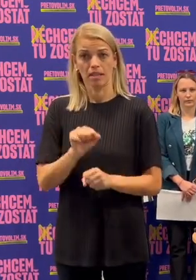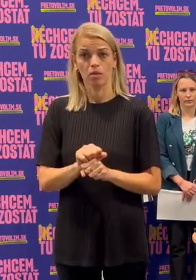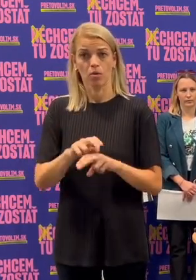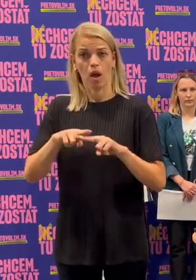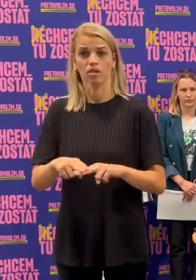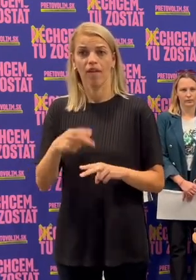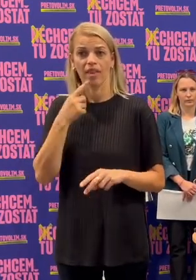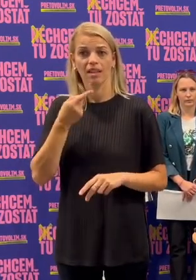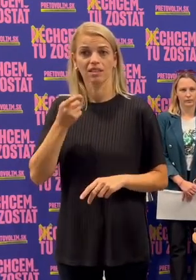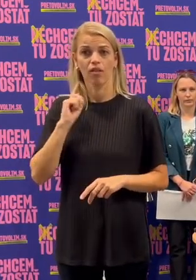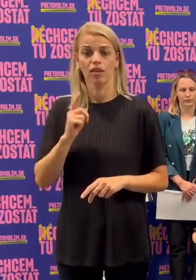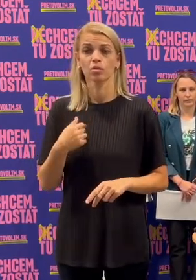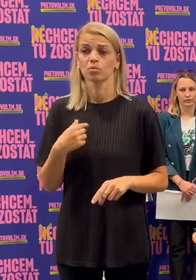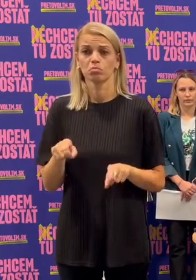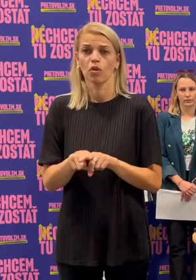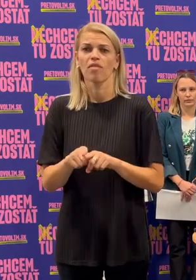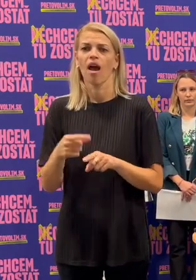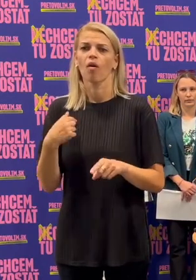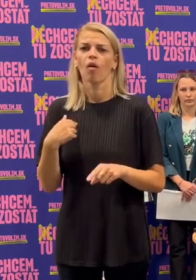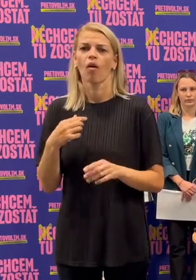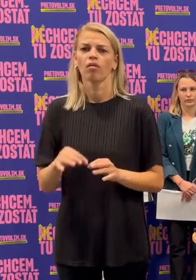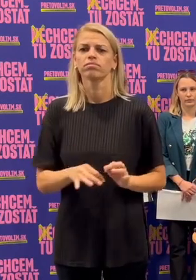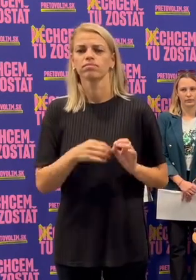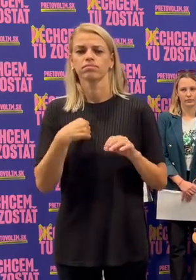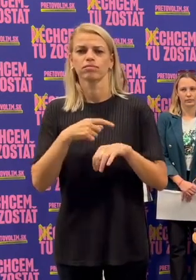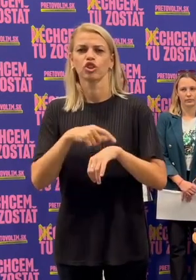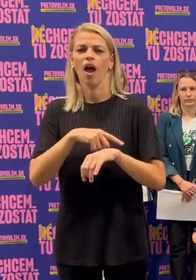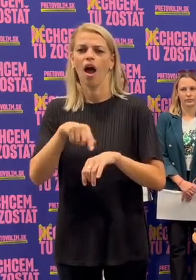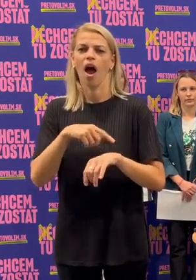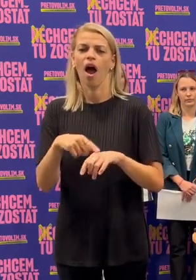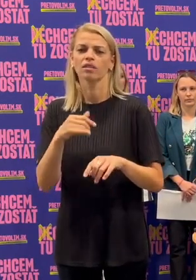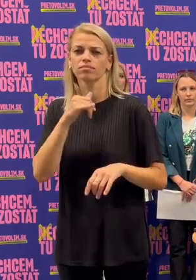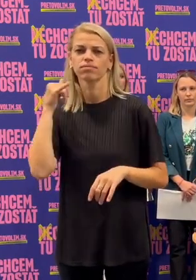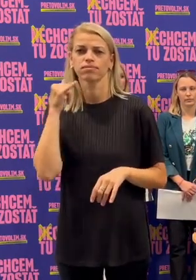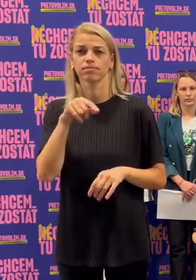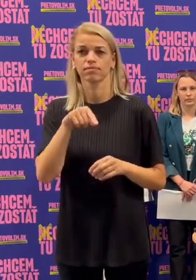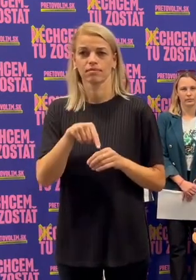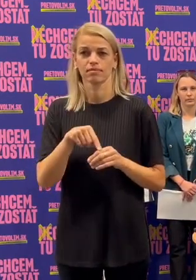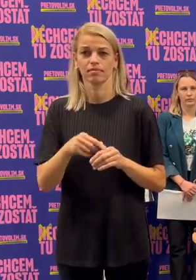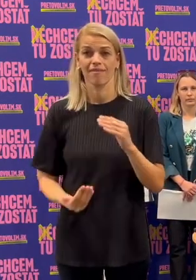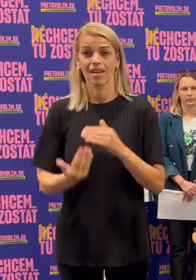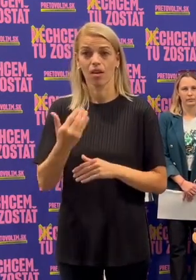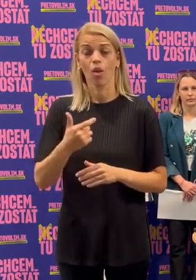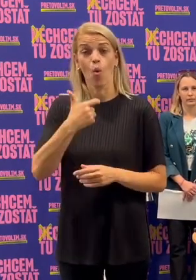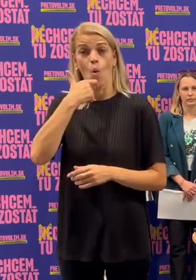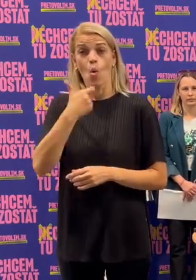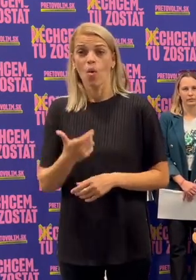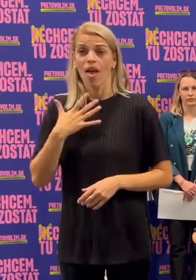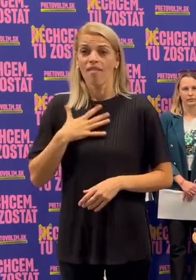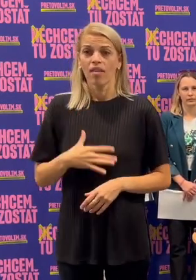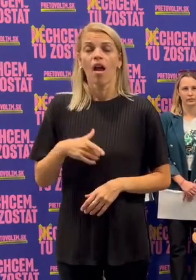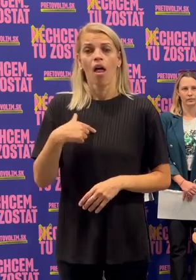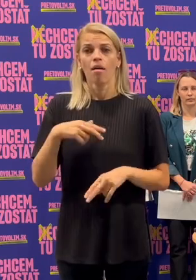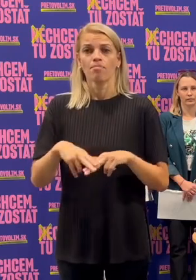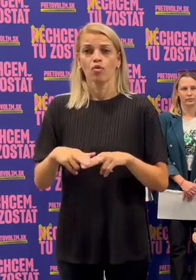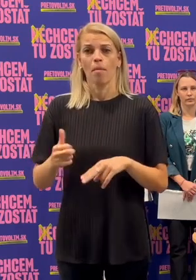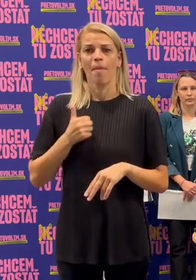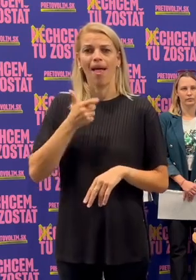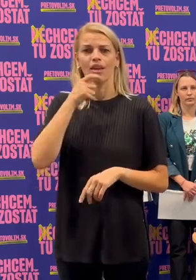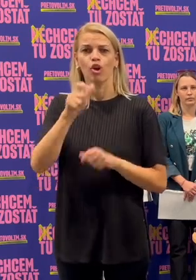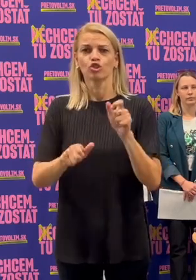vy môžete prísť, napríklad cestujete dlhé hodiny na východné Slovensko, a tam jednoducho prídete unavení, ale idete sa potom rozprávať s tými mladými